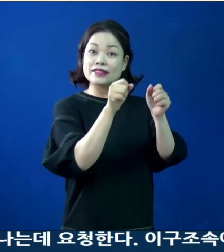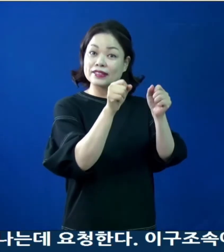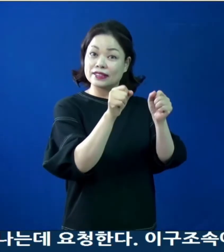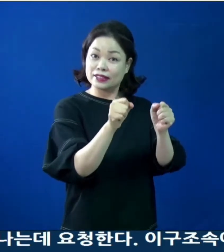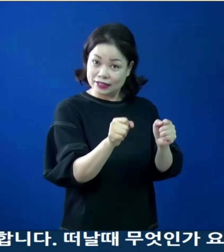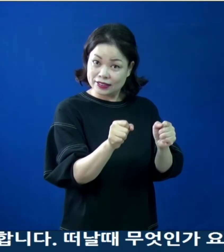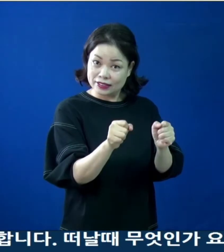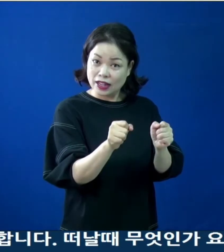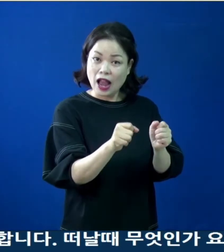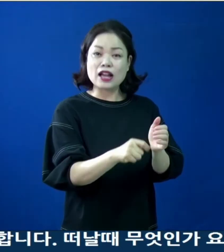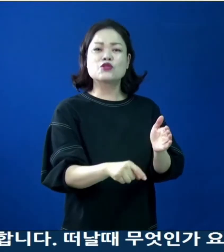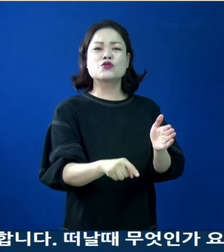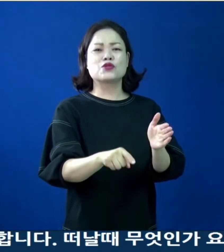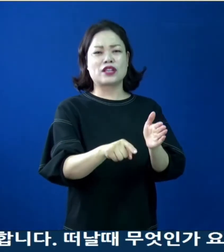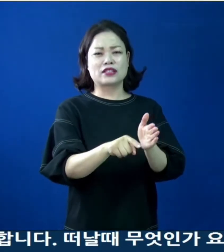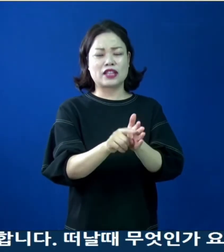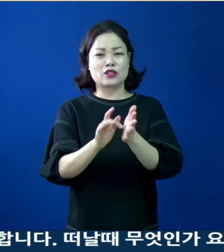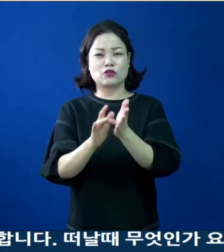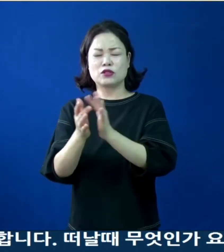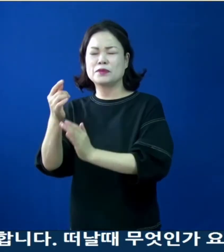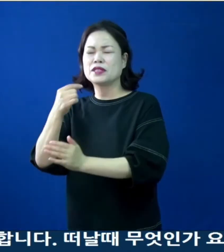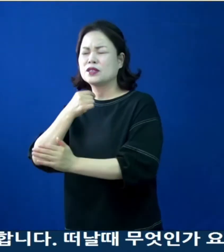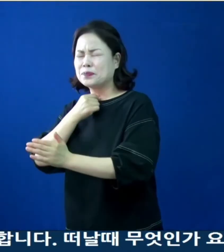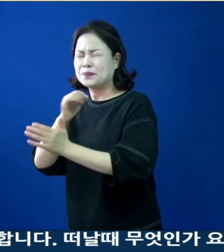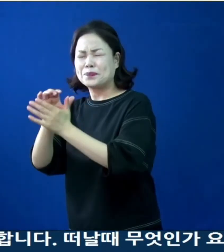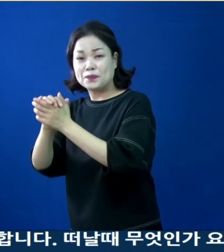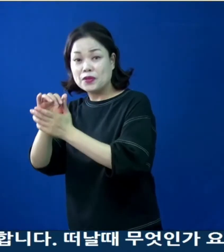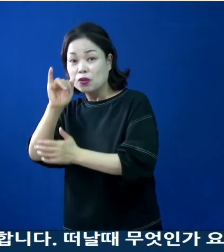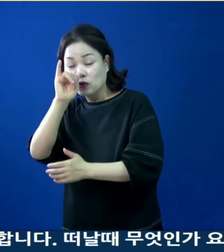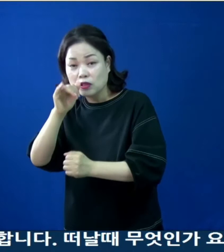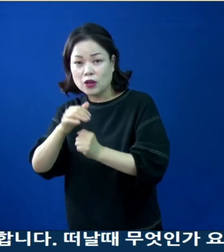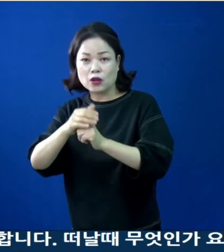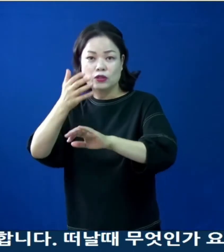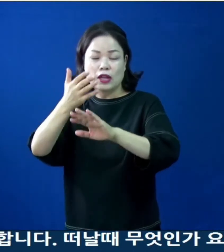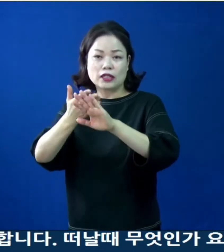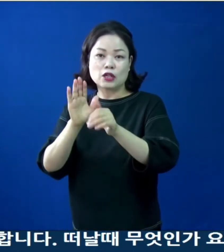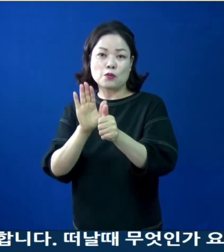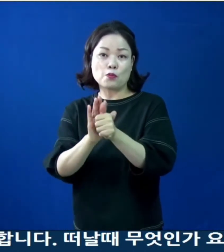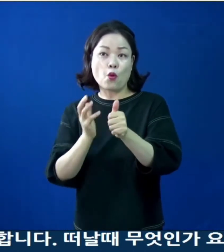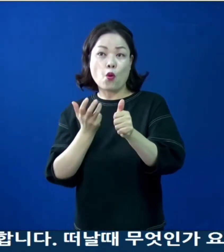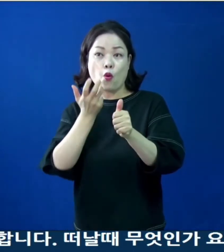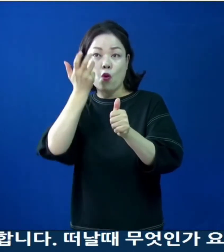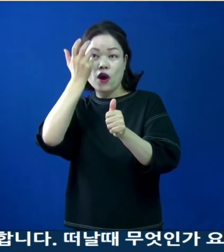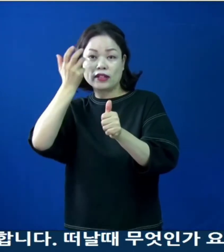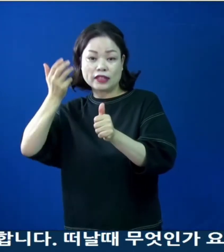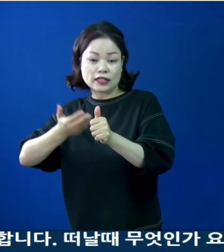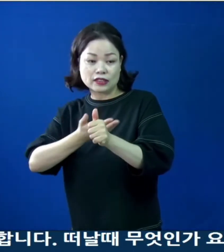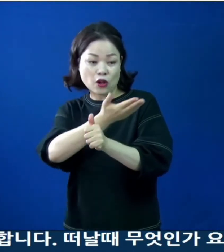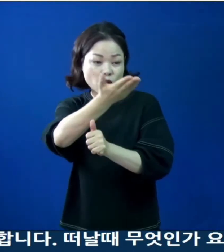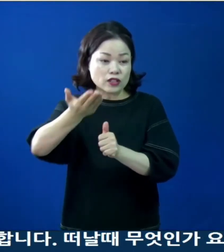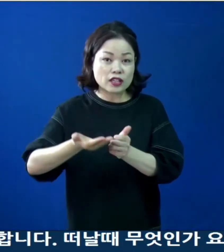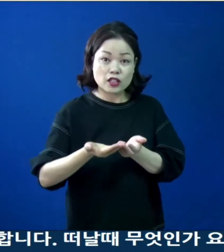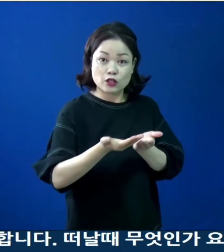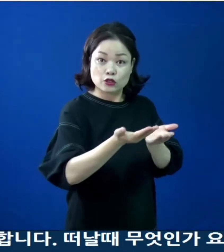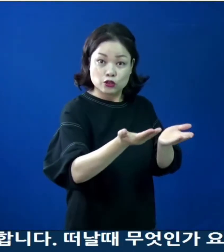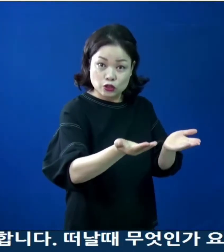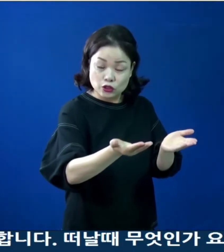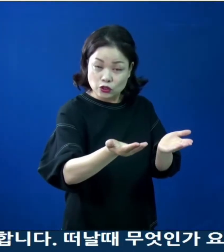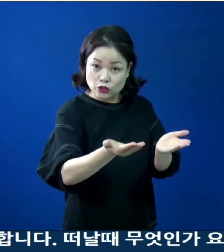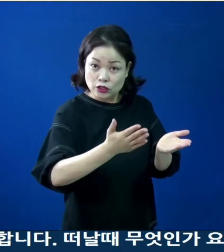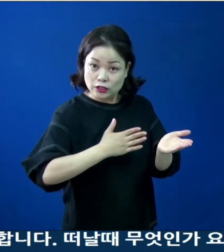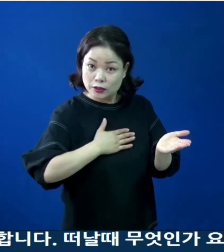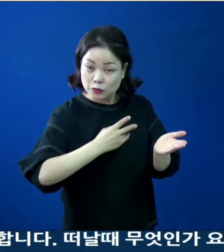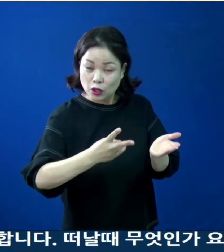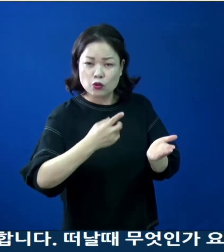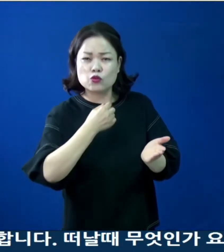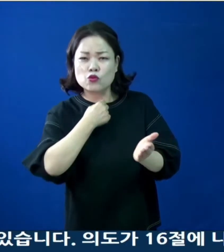있게 하려고 예수님이 구하고 있다는 것입니다. 또 다른 보혜사를 너희에게 주어서 그 의도가,